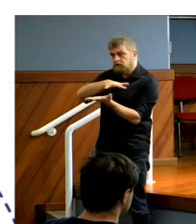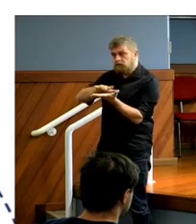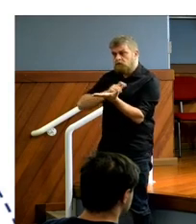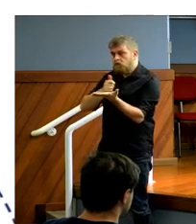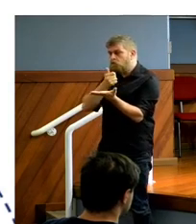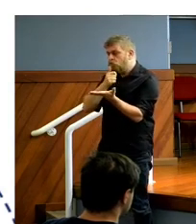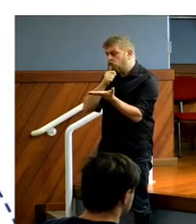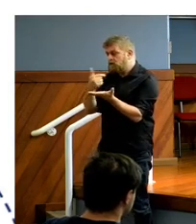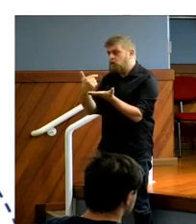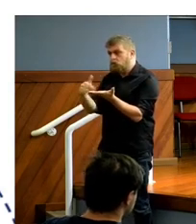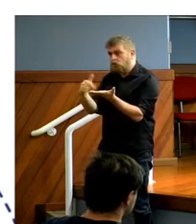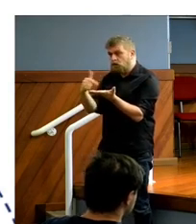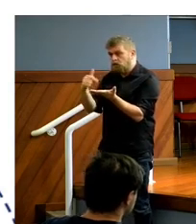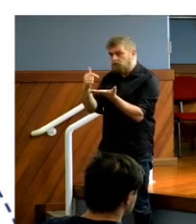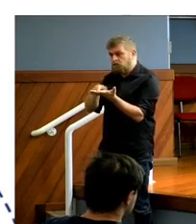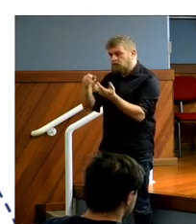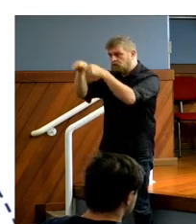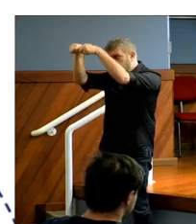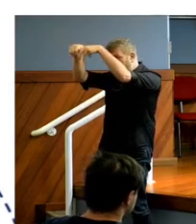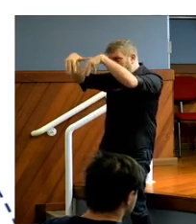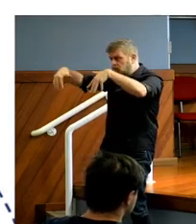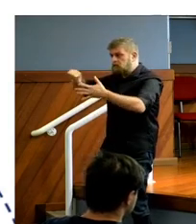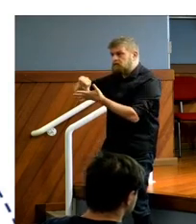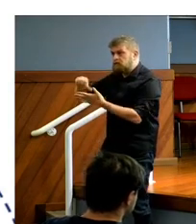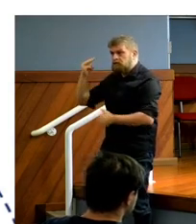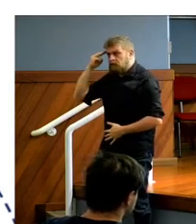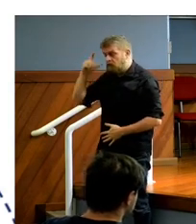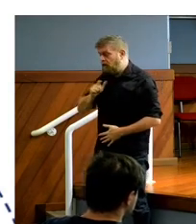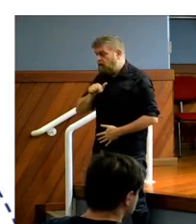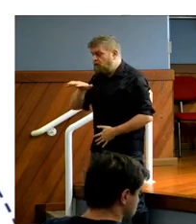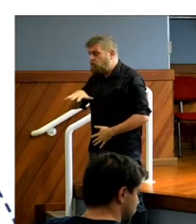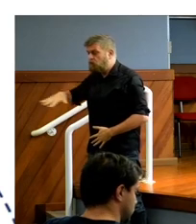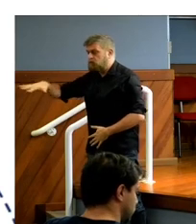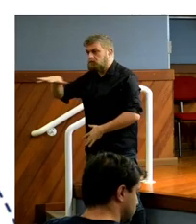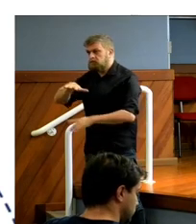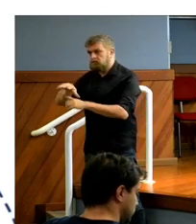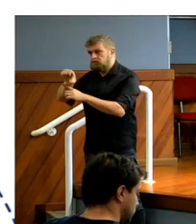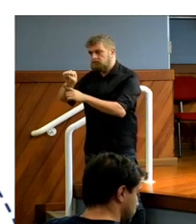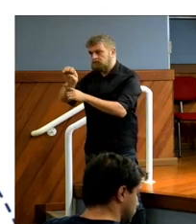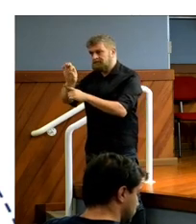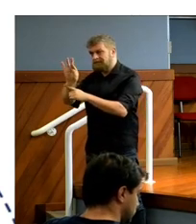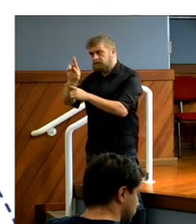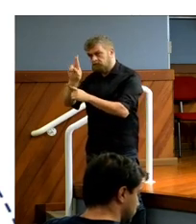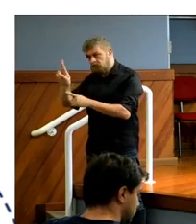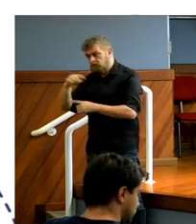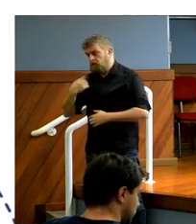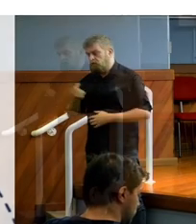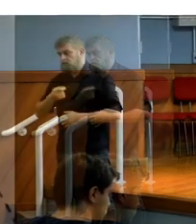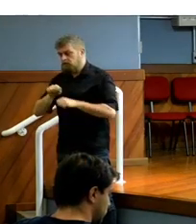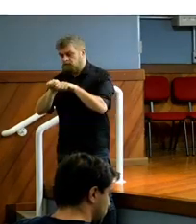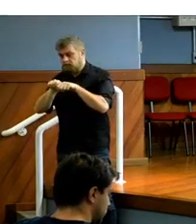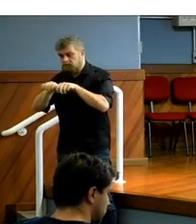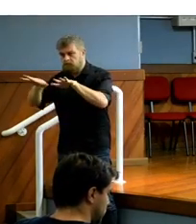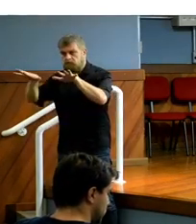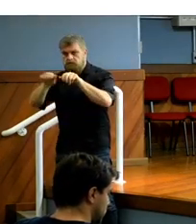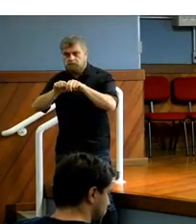ainda dizer serviço, né, mas agora no novo organograma do CMU ele está como setor. Durante a pandemia, praticamente a gente só fazia difusão, que era o que dava